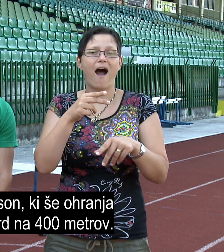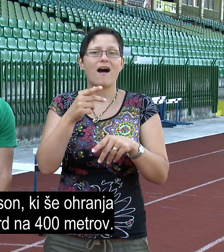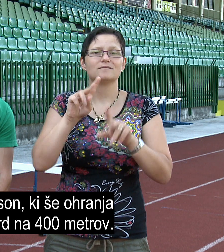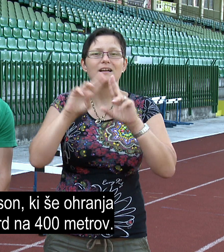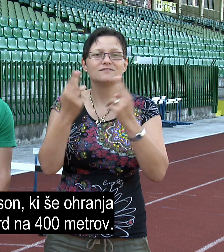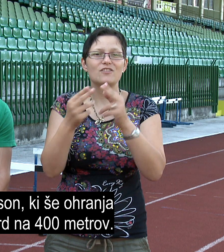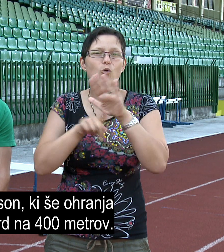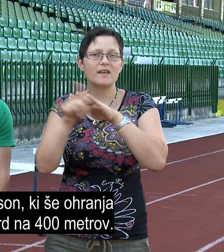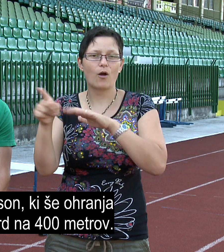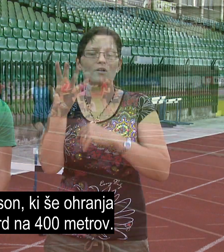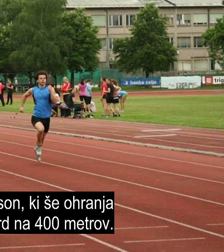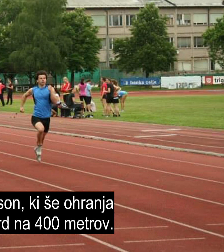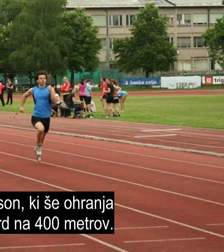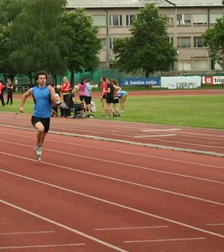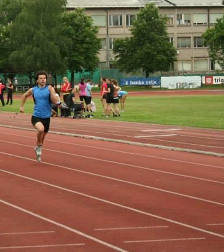400 metrov.